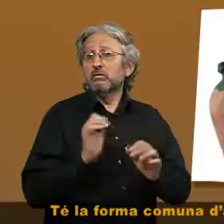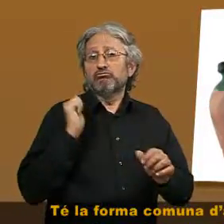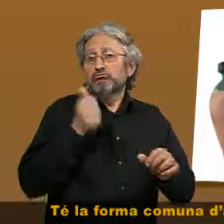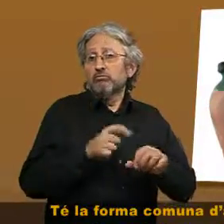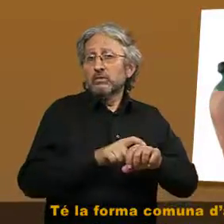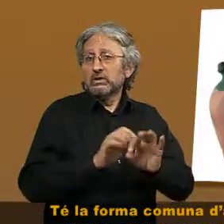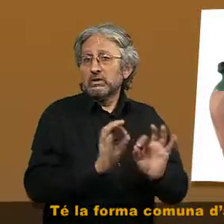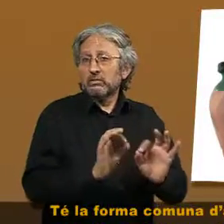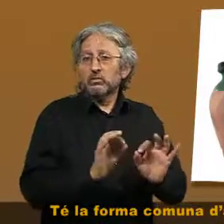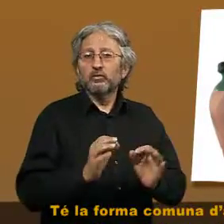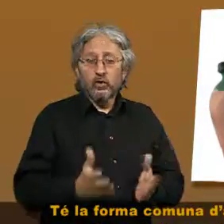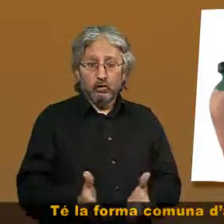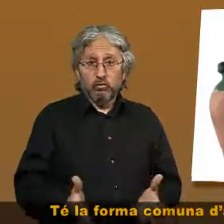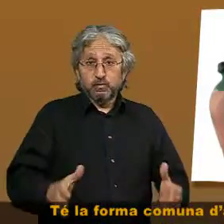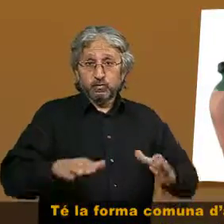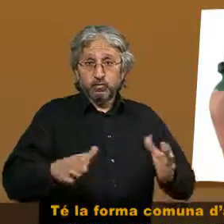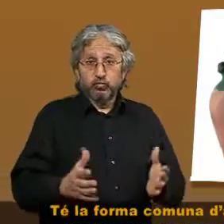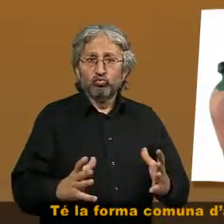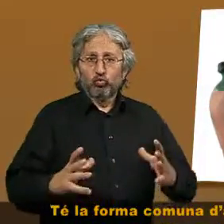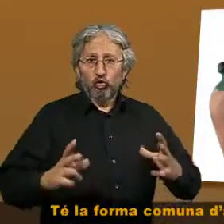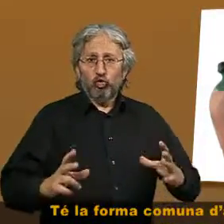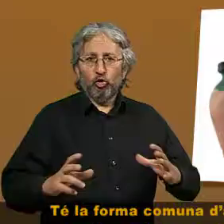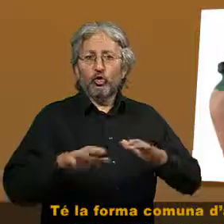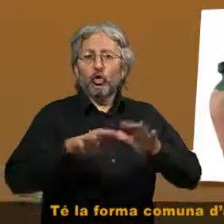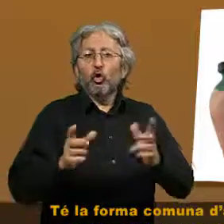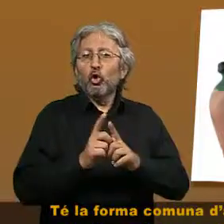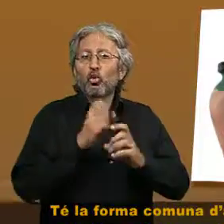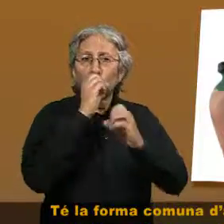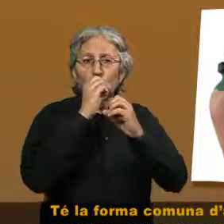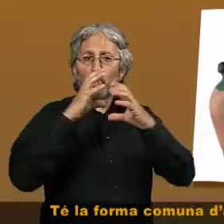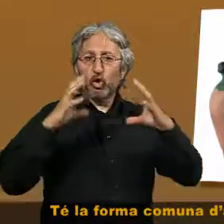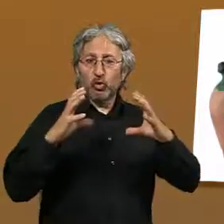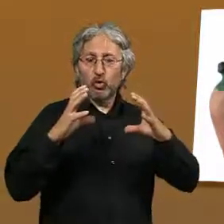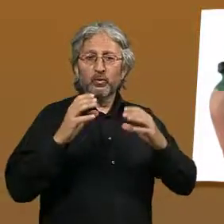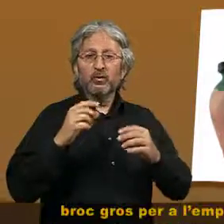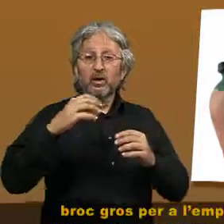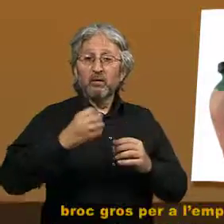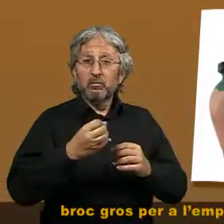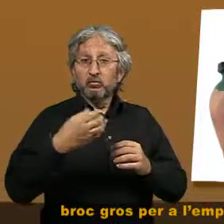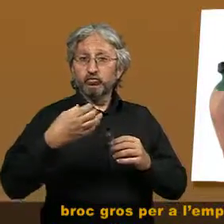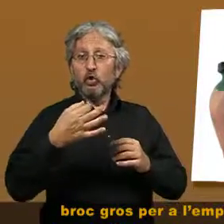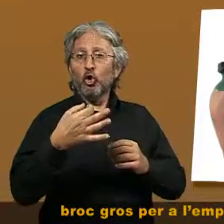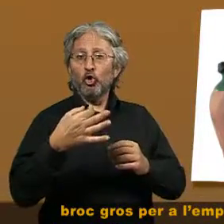amb botja globular, broc gros per a l'emplenat i broc petit o galet per a